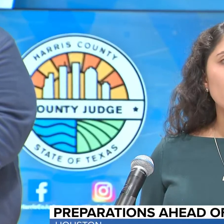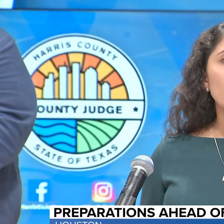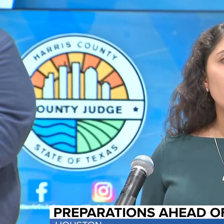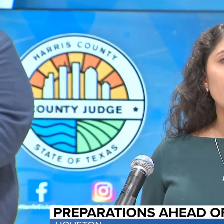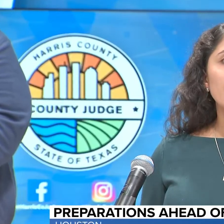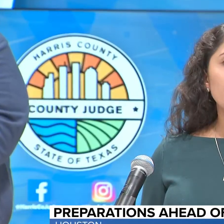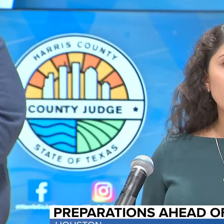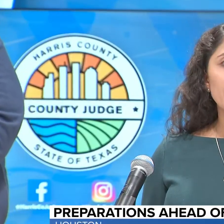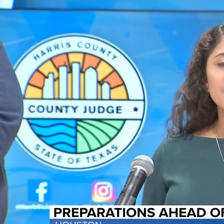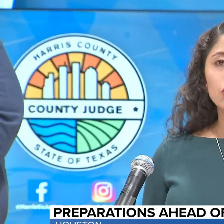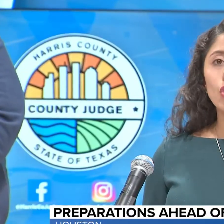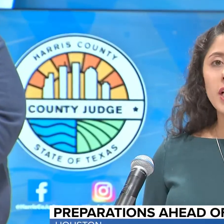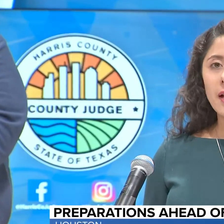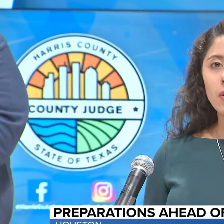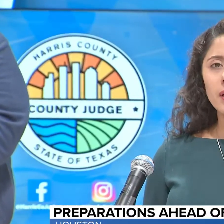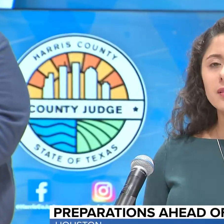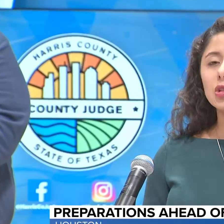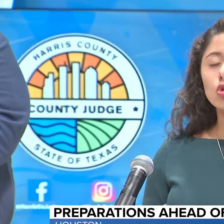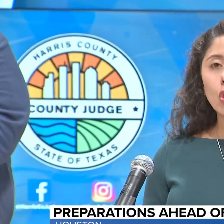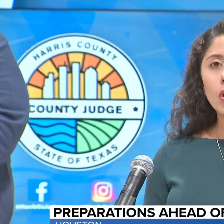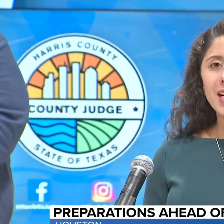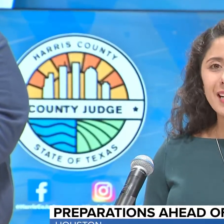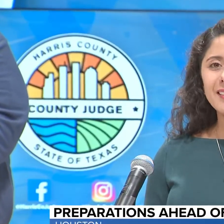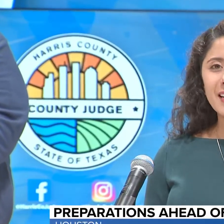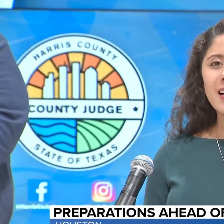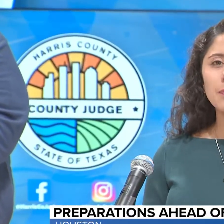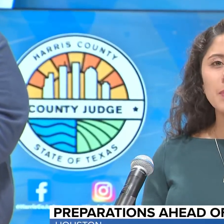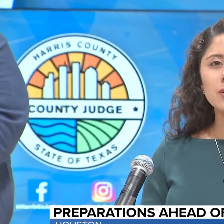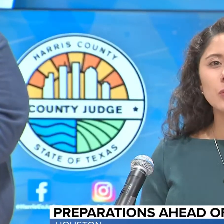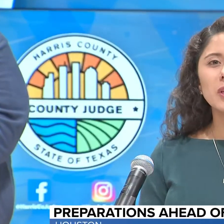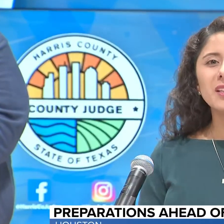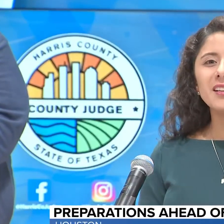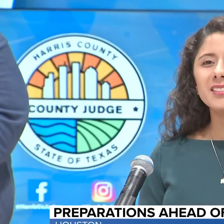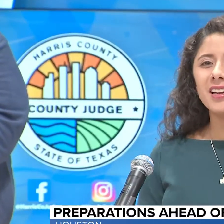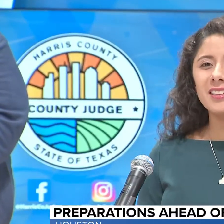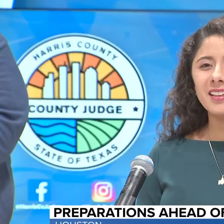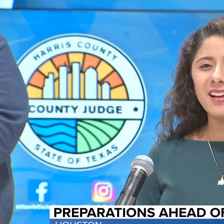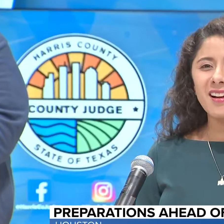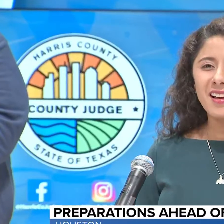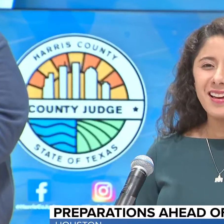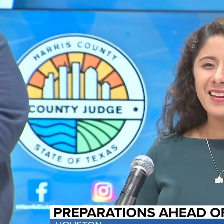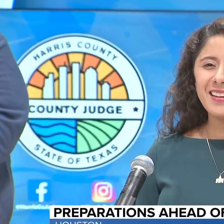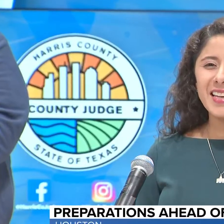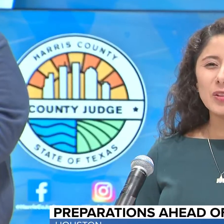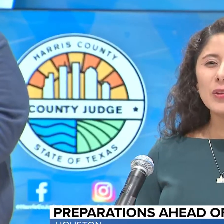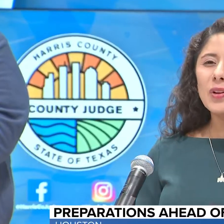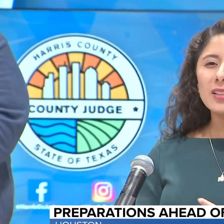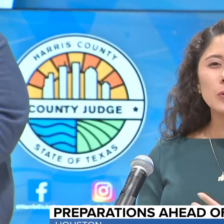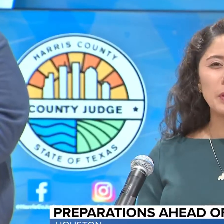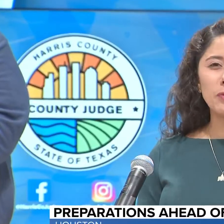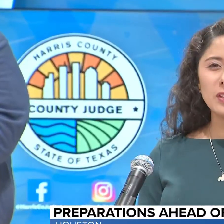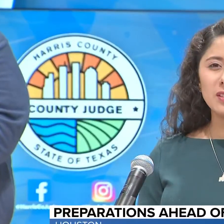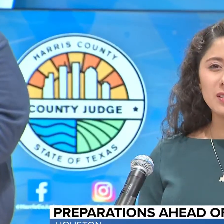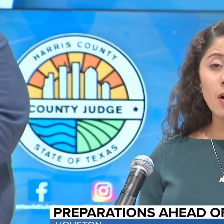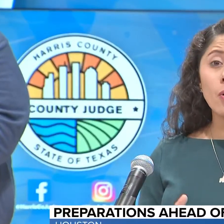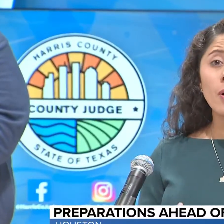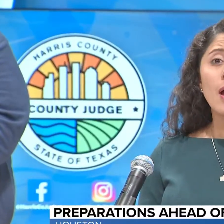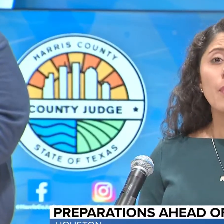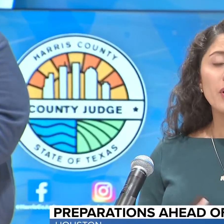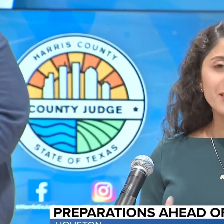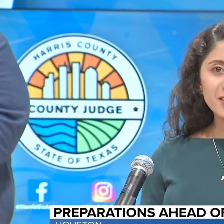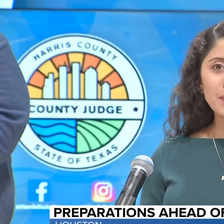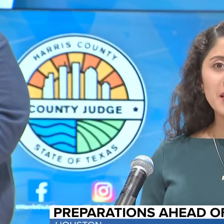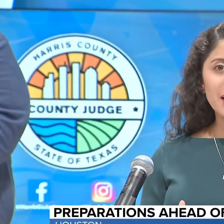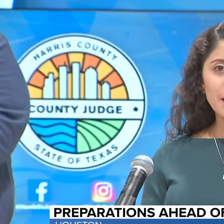no estará nublado el clima, va a estar soleado. Ese sol calentará las mismas tuberías, calentará todas las superficies